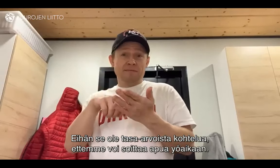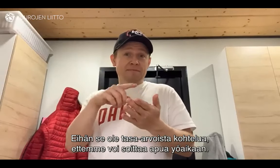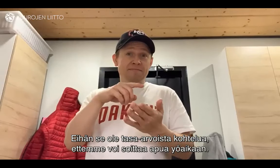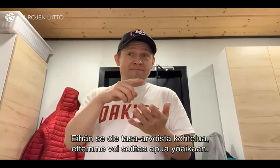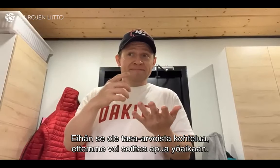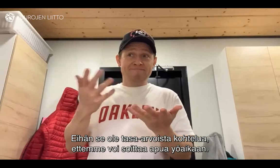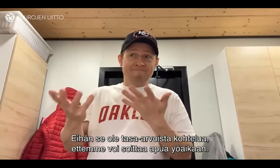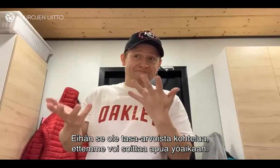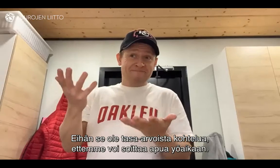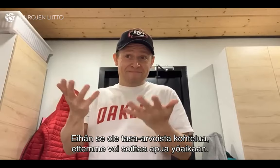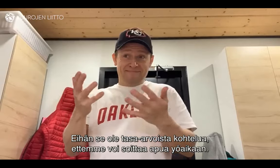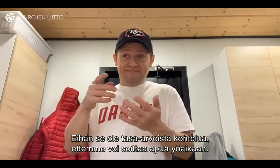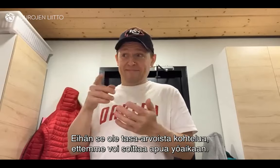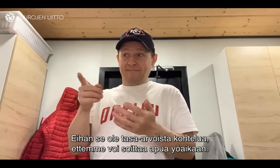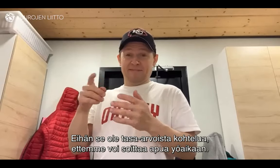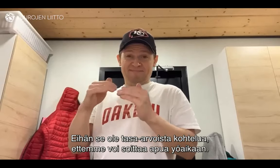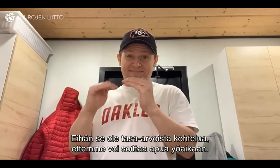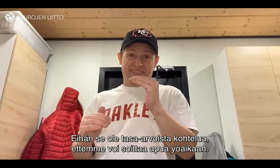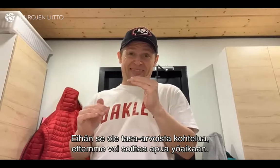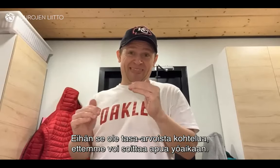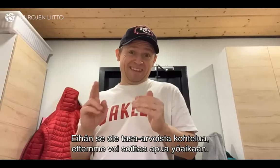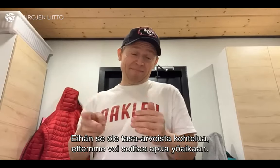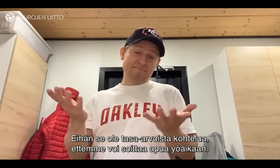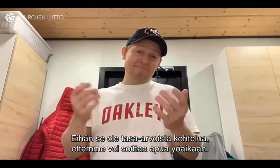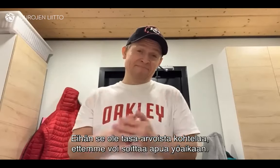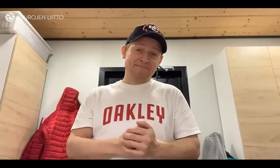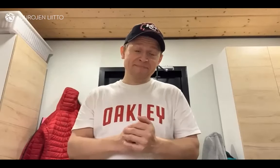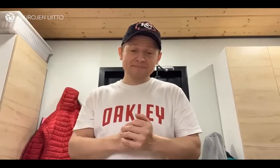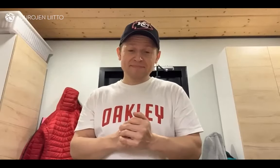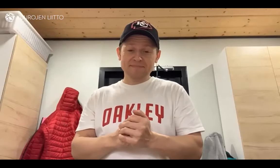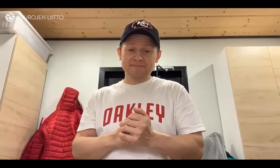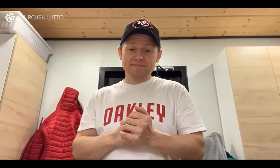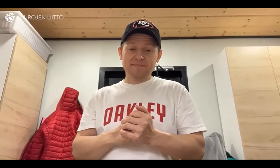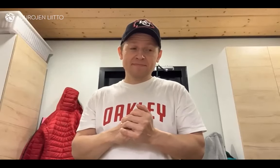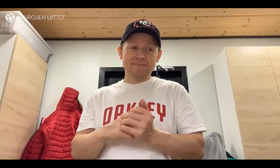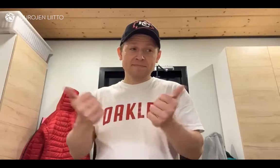Eihän se ole tasa-arvoista kohtelua, että me voisi soittaa apua yöaikaan.